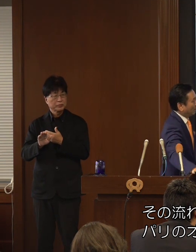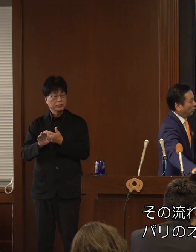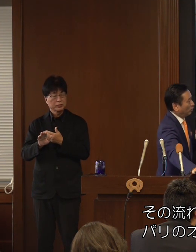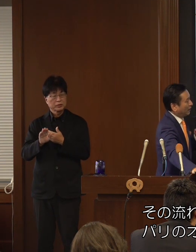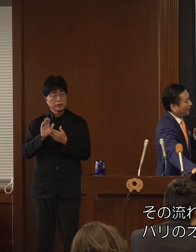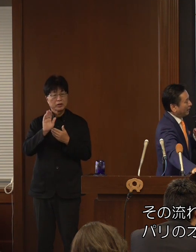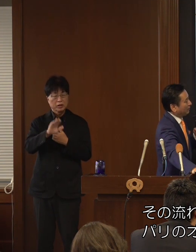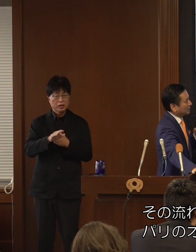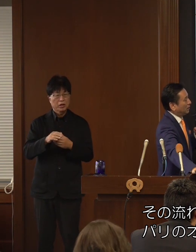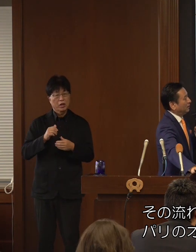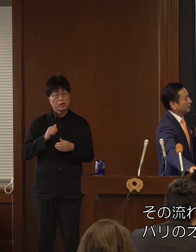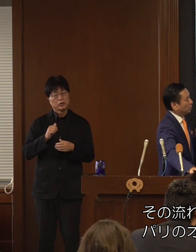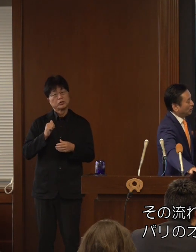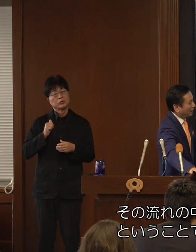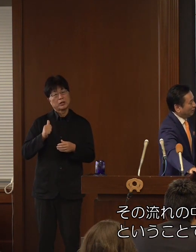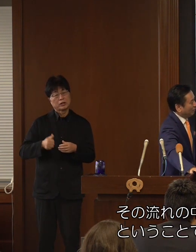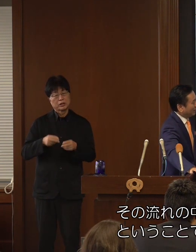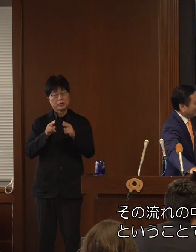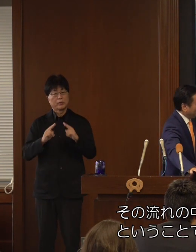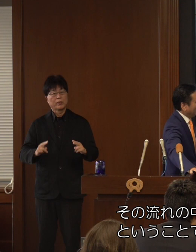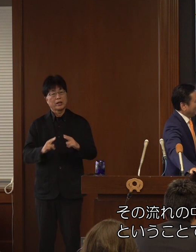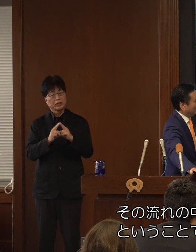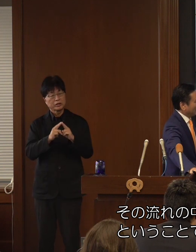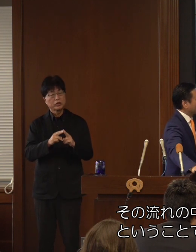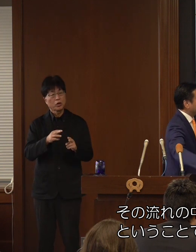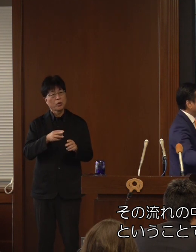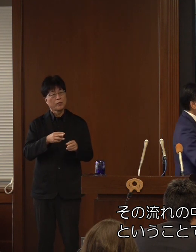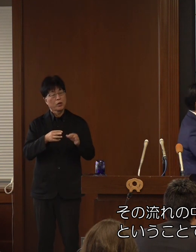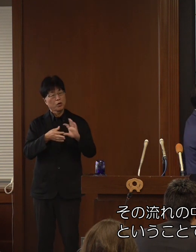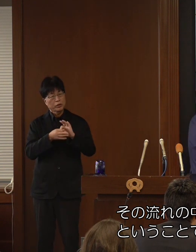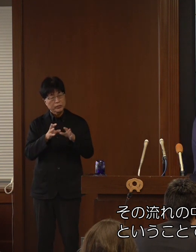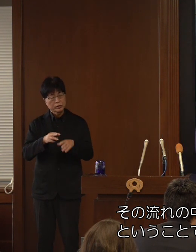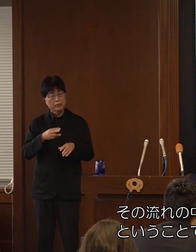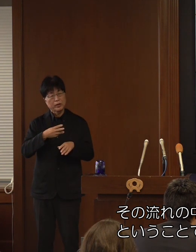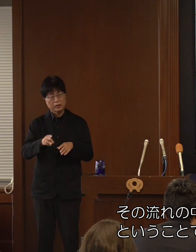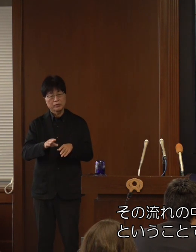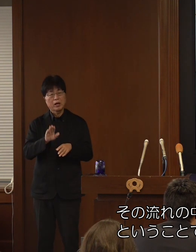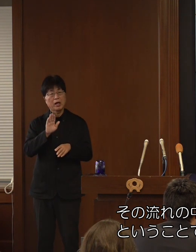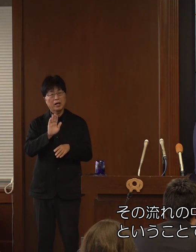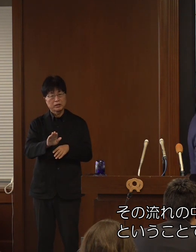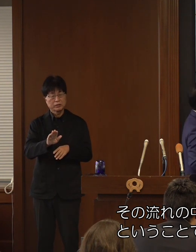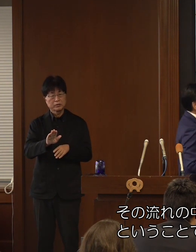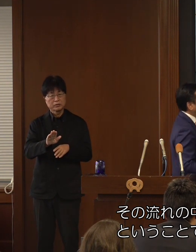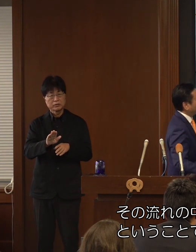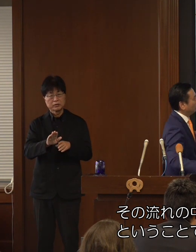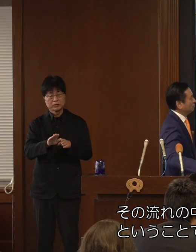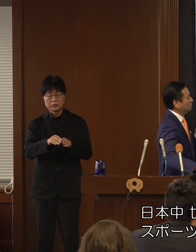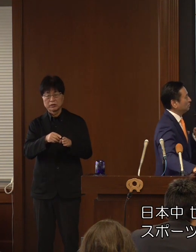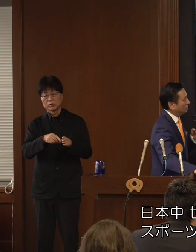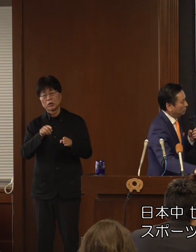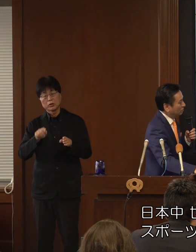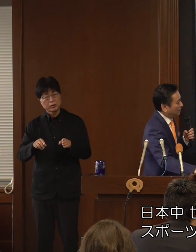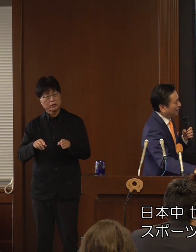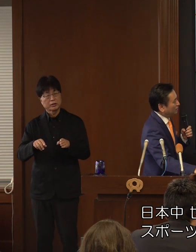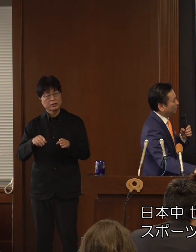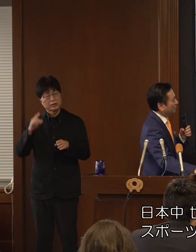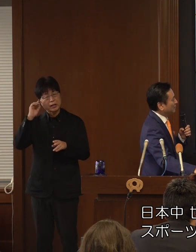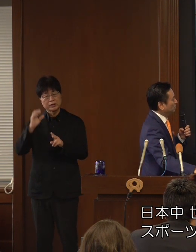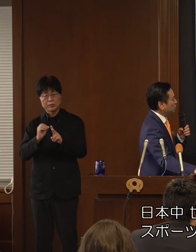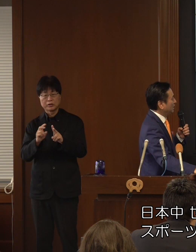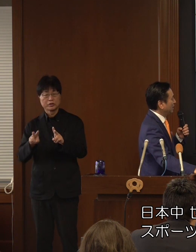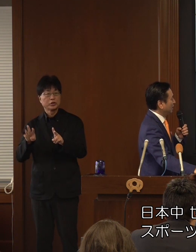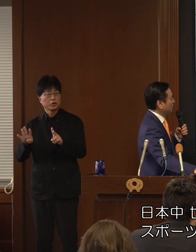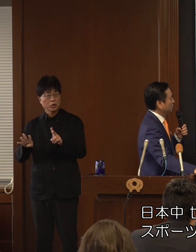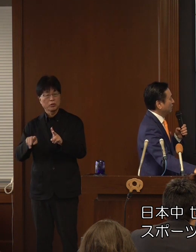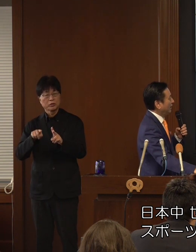オリパラも開かれます。でその流れの中に、また佐賀2024ということでありますので、日本中、世界中が